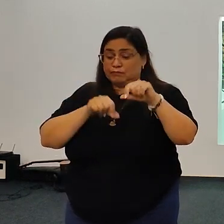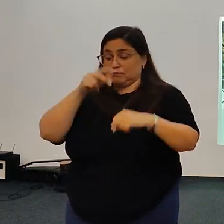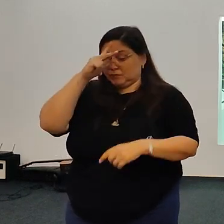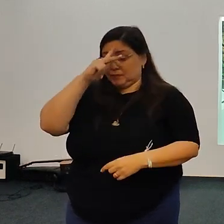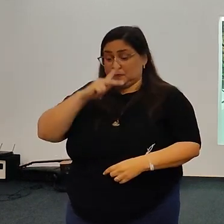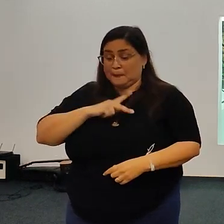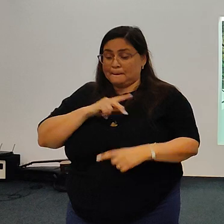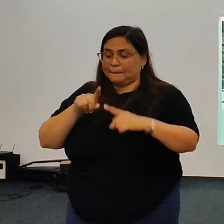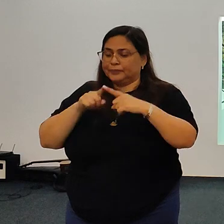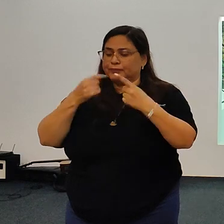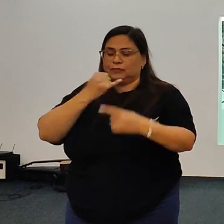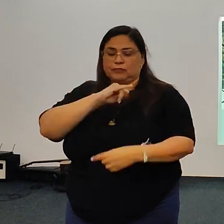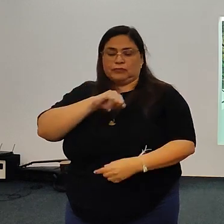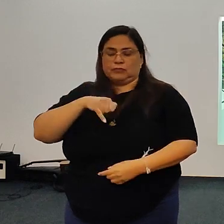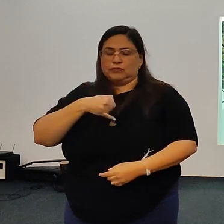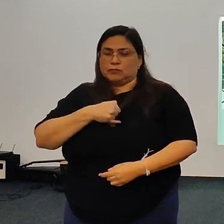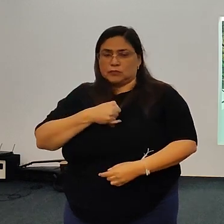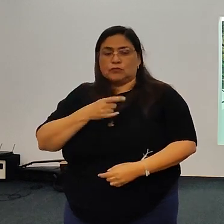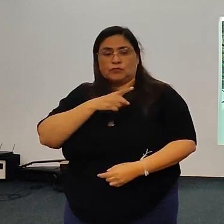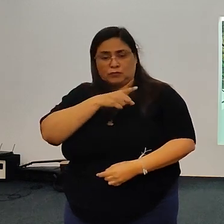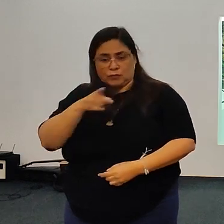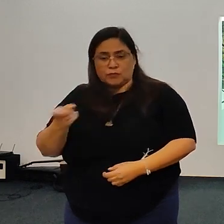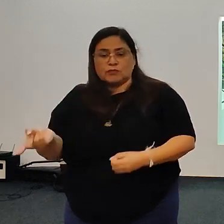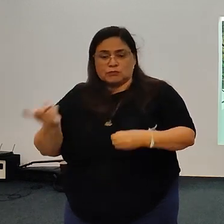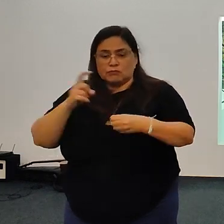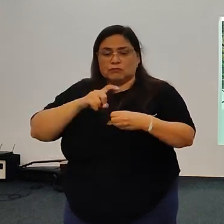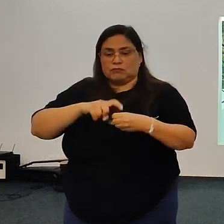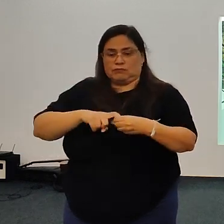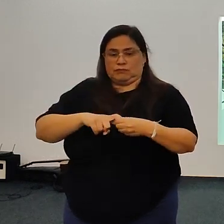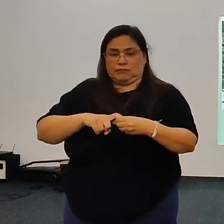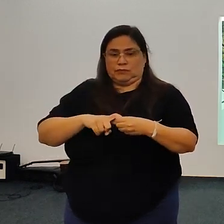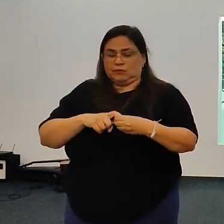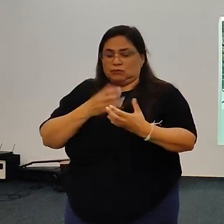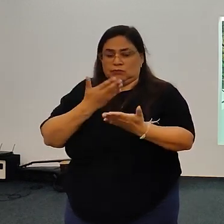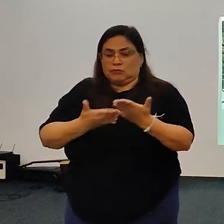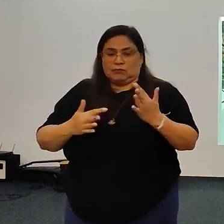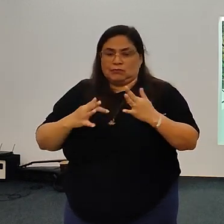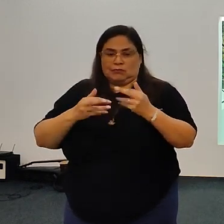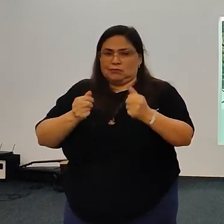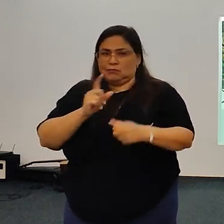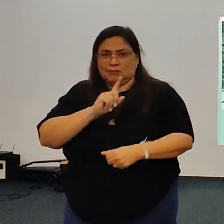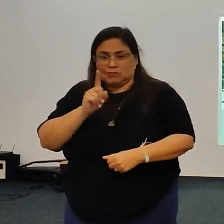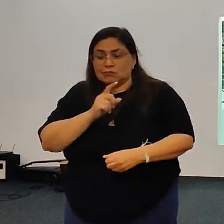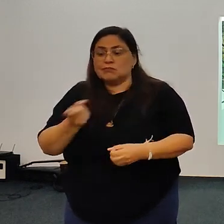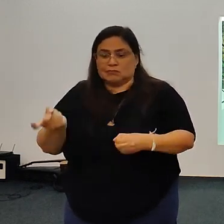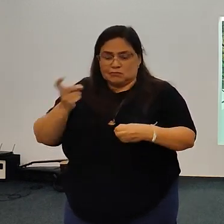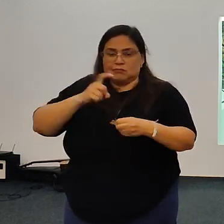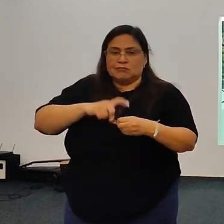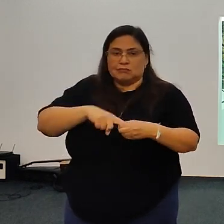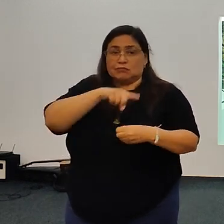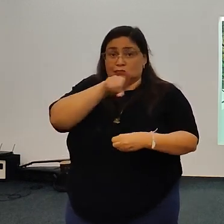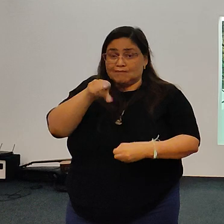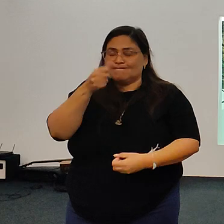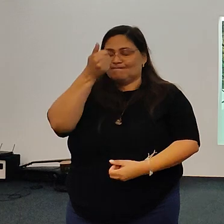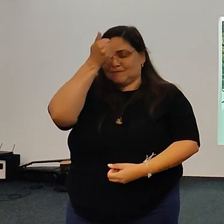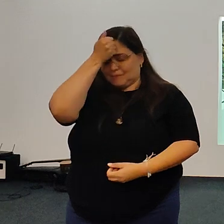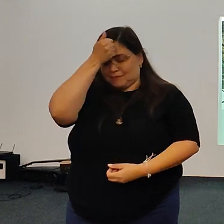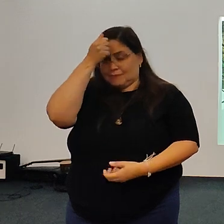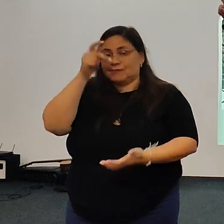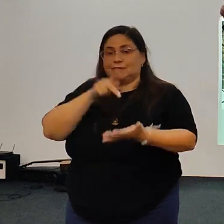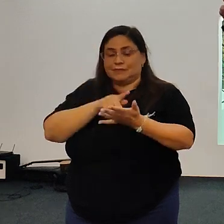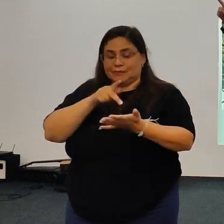diz, olha, não existe nada perdido. Não existe situação perdida, sabe por quê? Porque se você reconhecer o seu